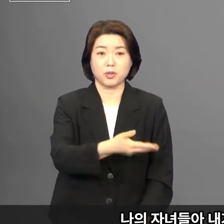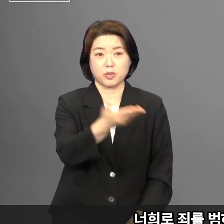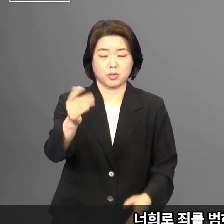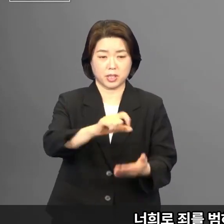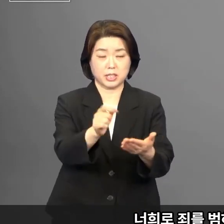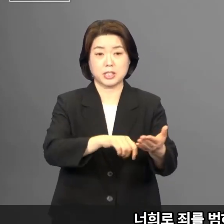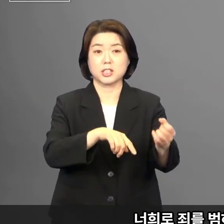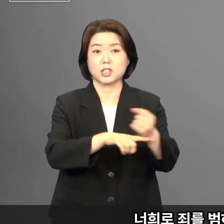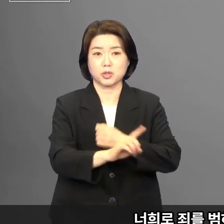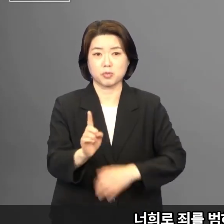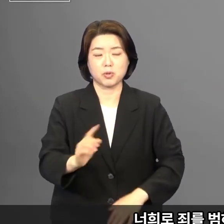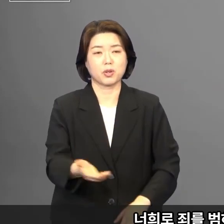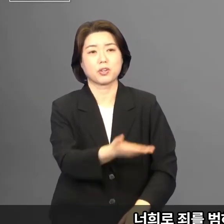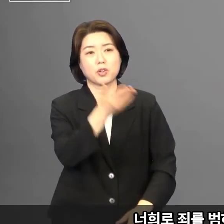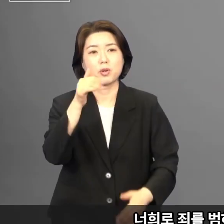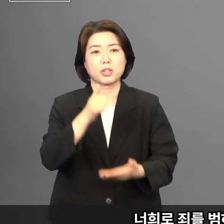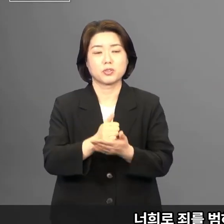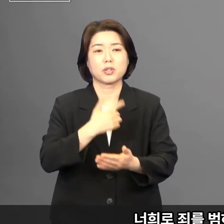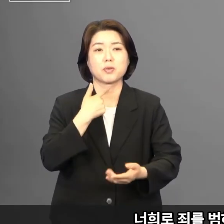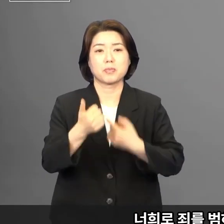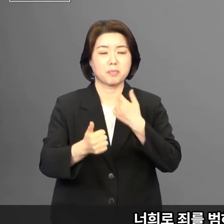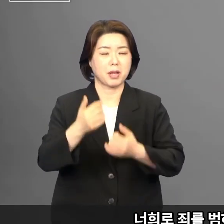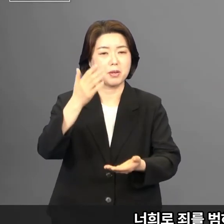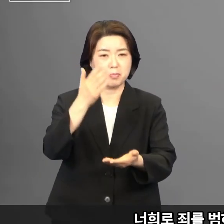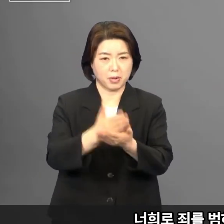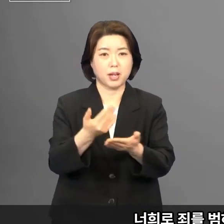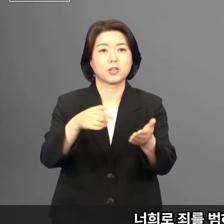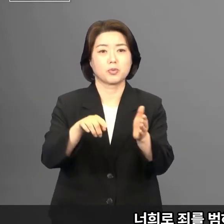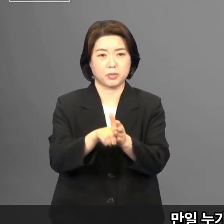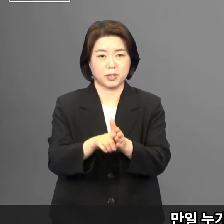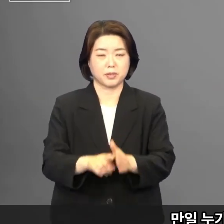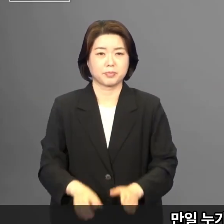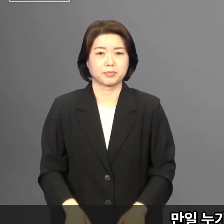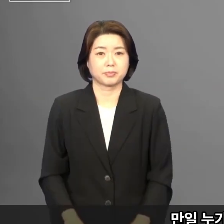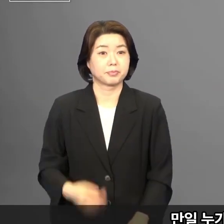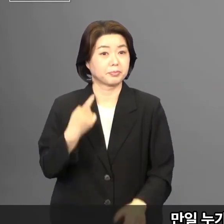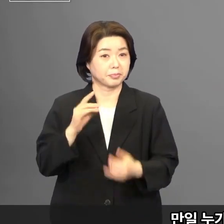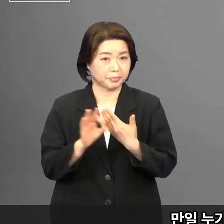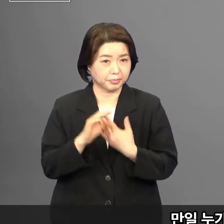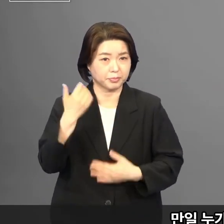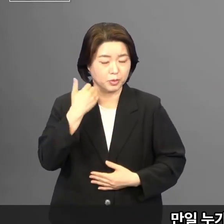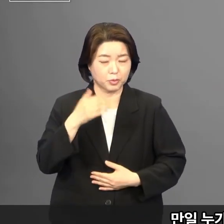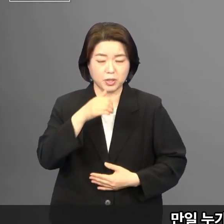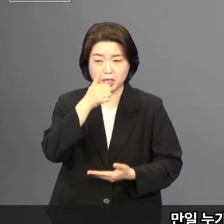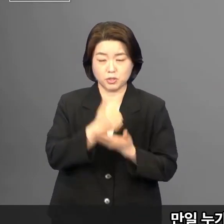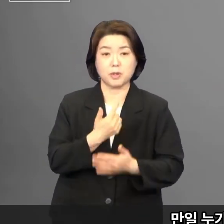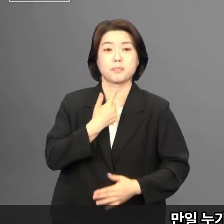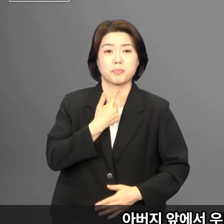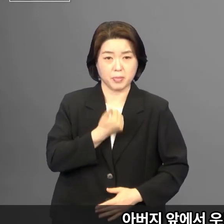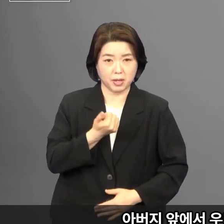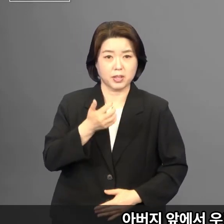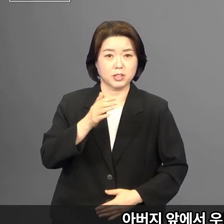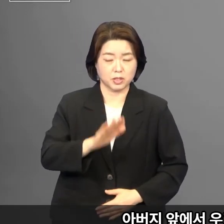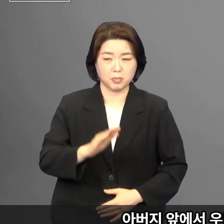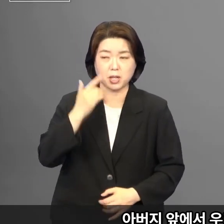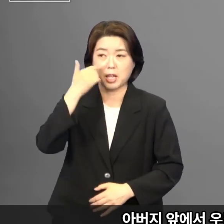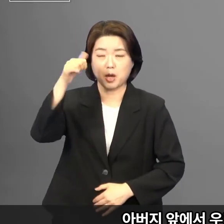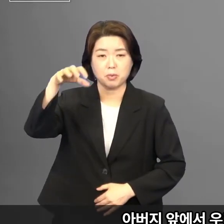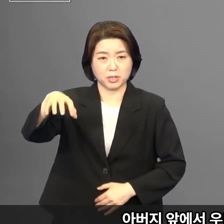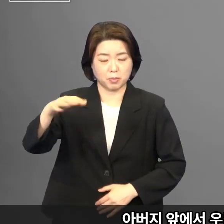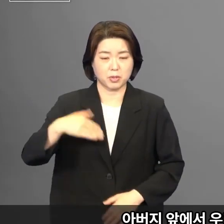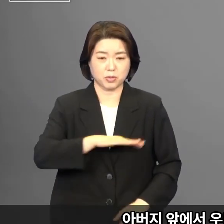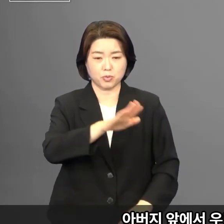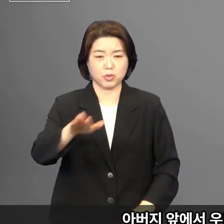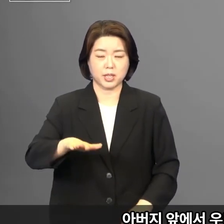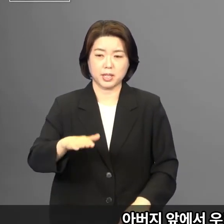쓰면 너희로 죄를 범하지 않게 하려 함이라. 만일 누가 죄를 범하여도 아버지 앞에서